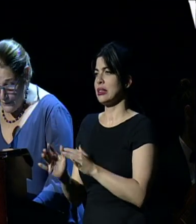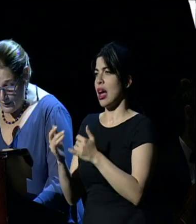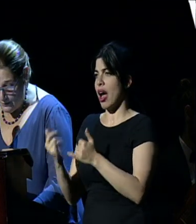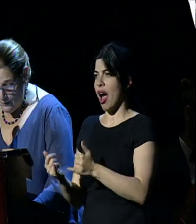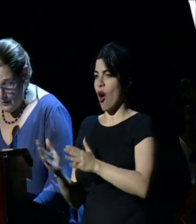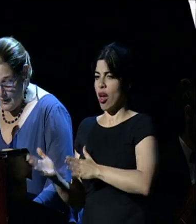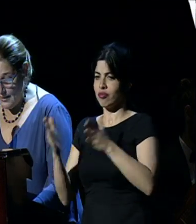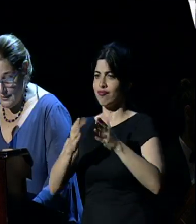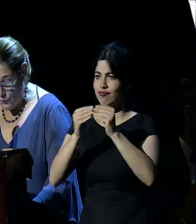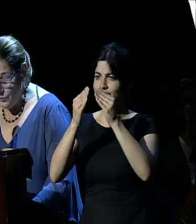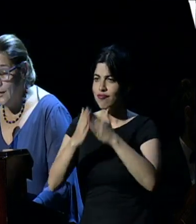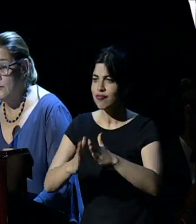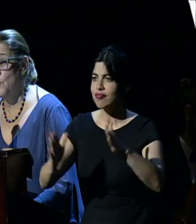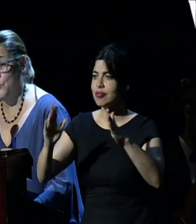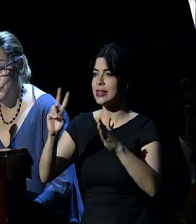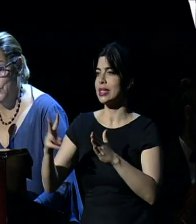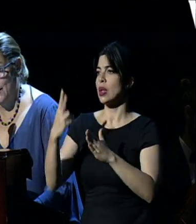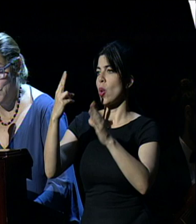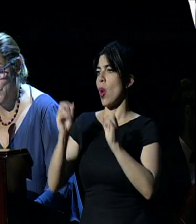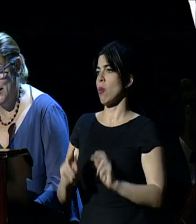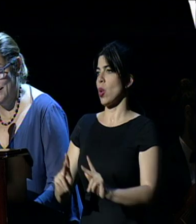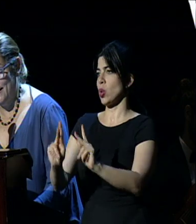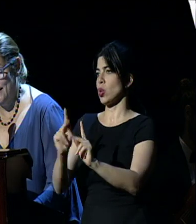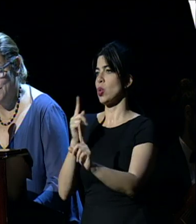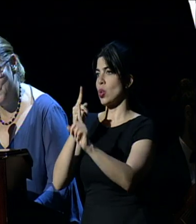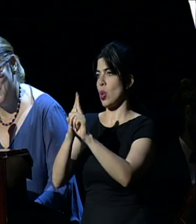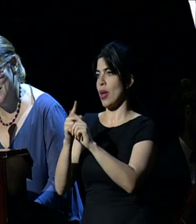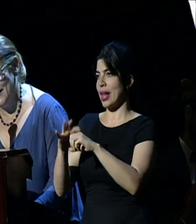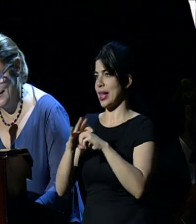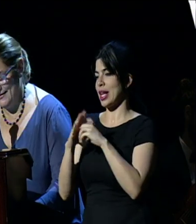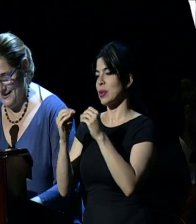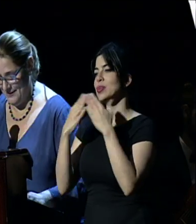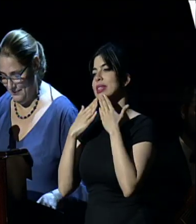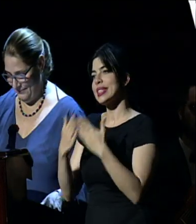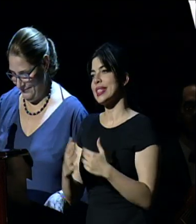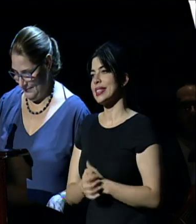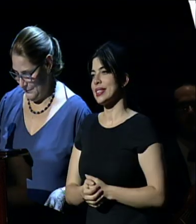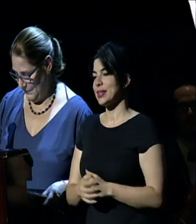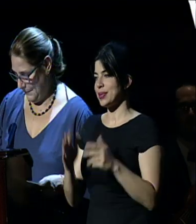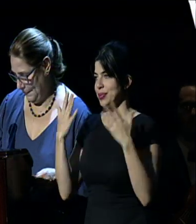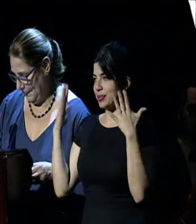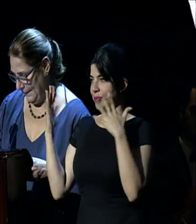por fin la segunda oportunidad sobre la tierra. Muchas gracias.